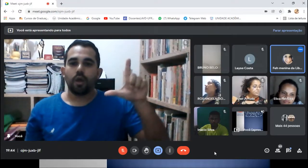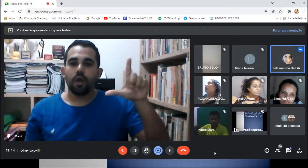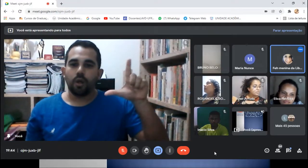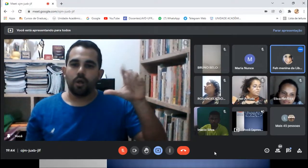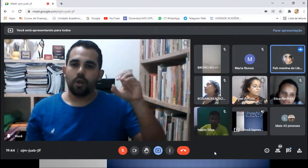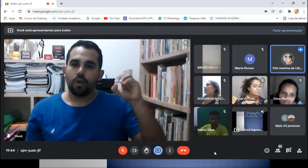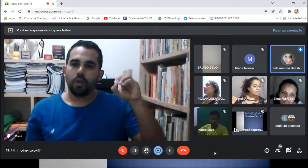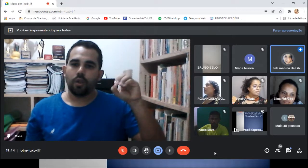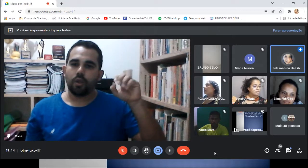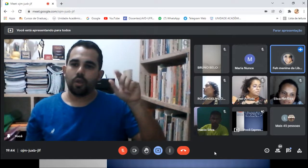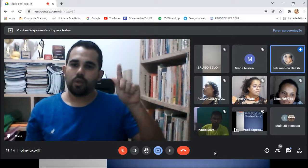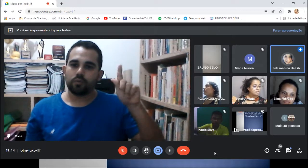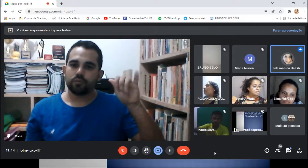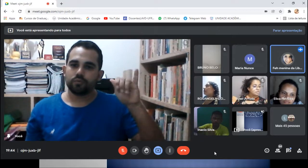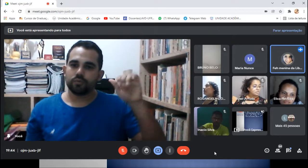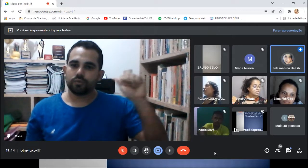Então, vocês viram no slide.